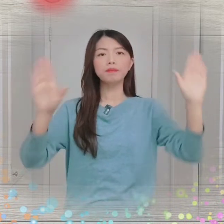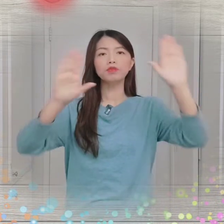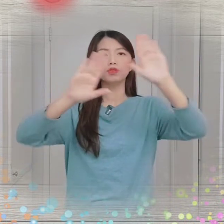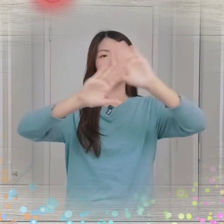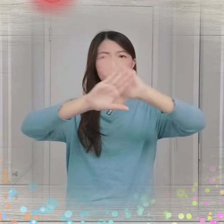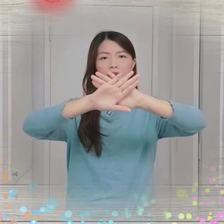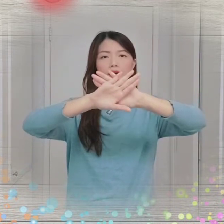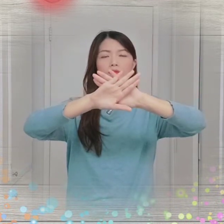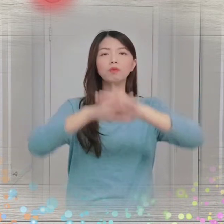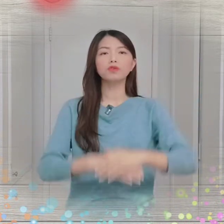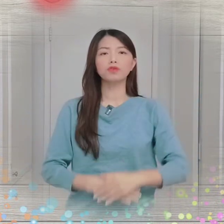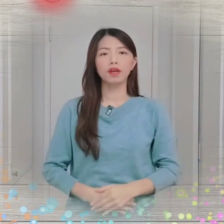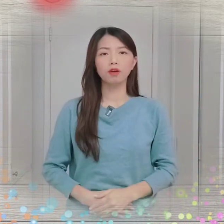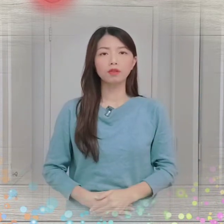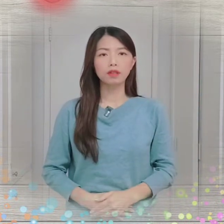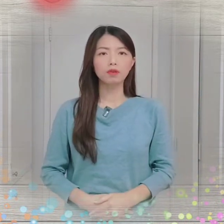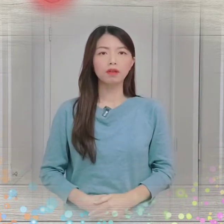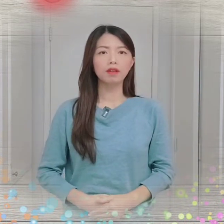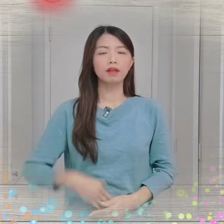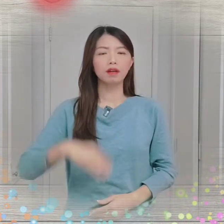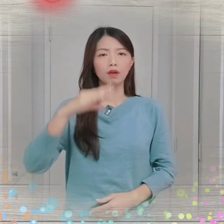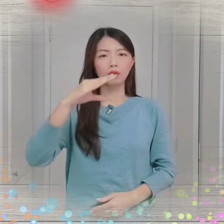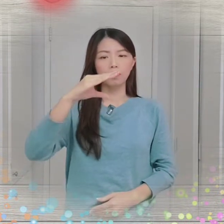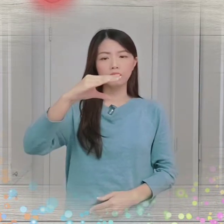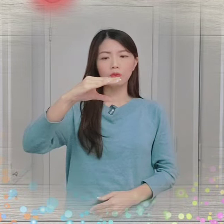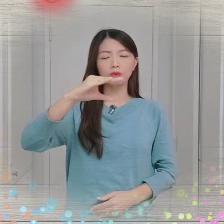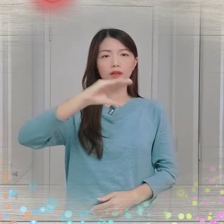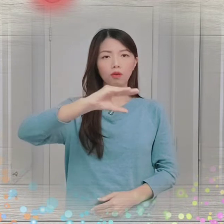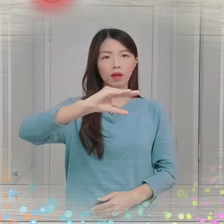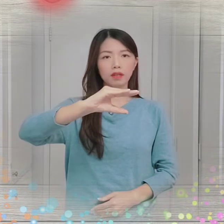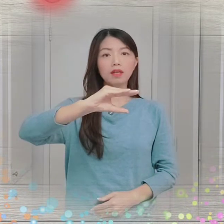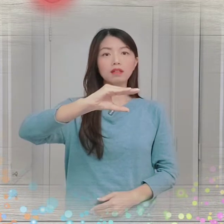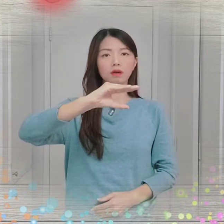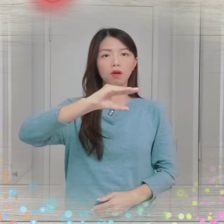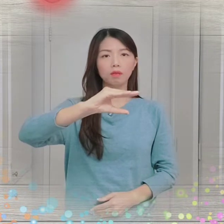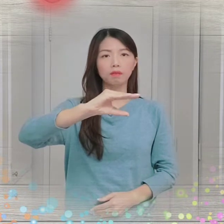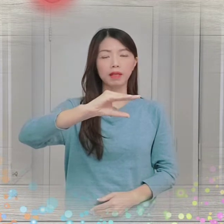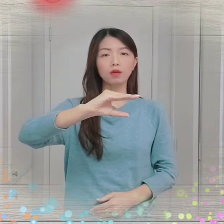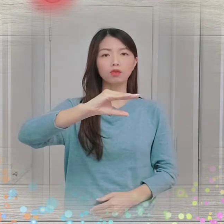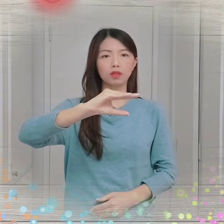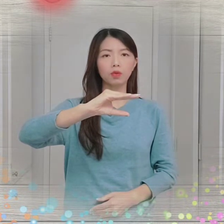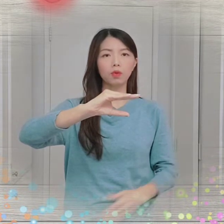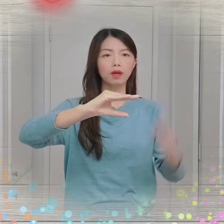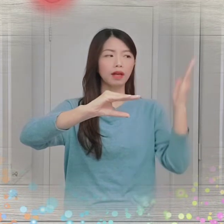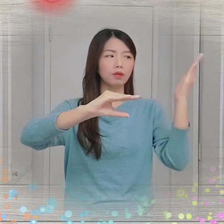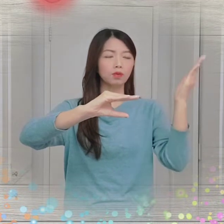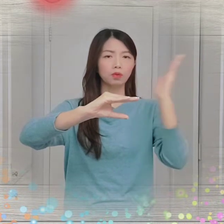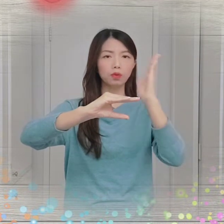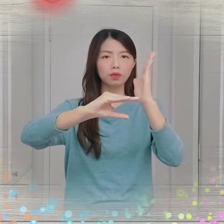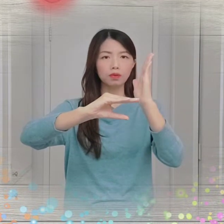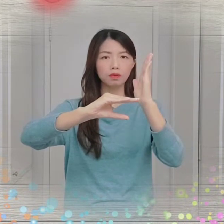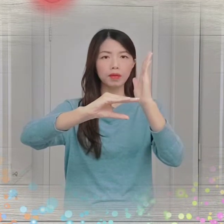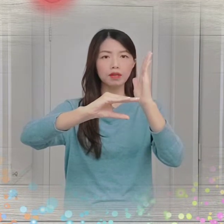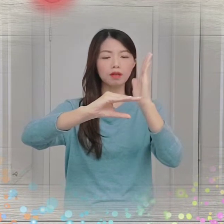밤중에, 뭐뭇중에 이런 뜻의 수어는 왼손은 이렇게 디귿처럼 만들어주시고 다른